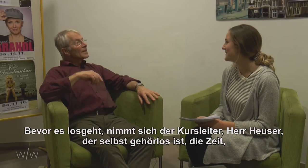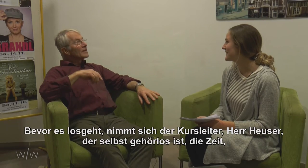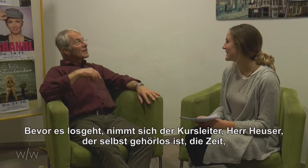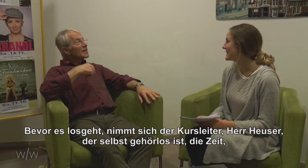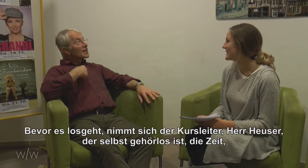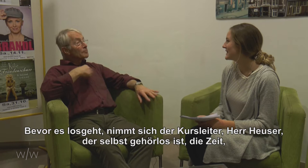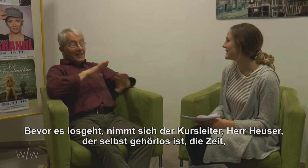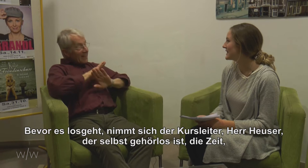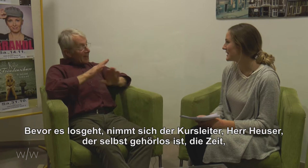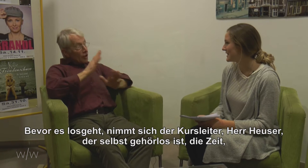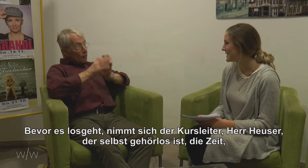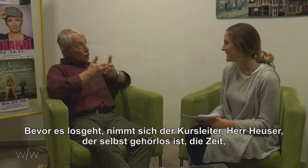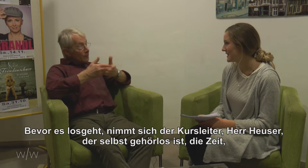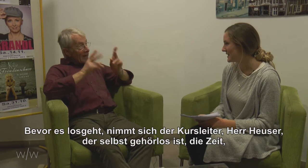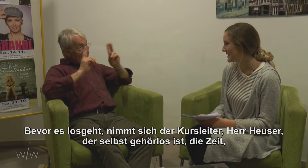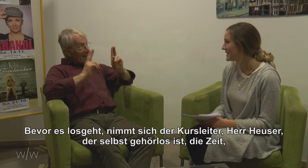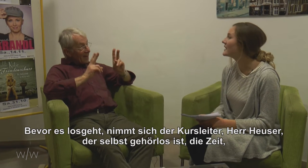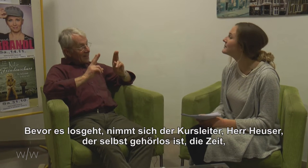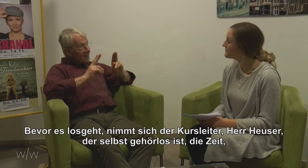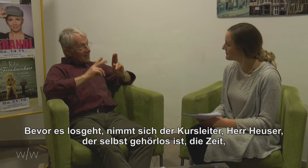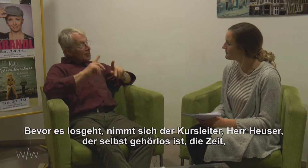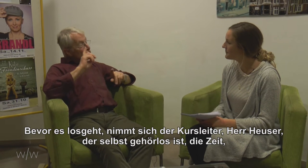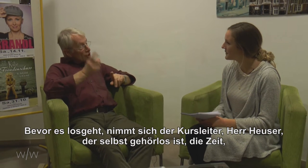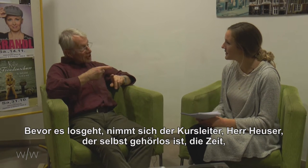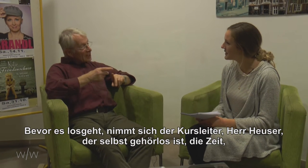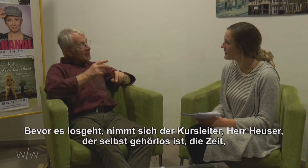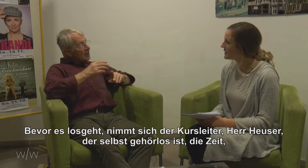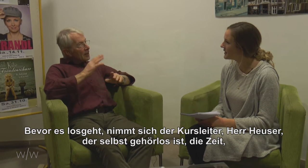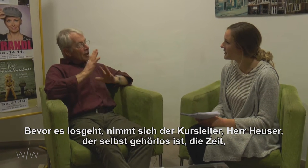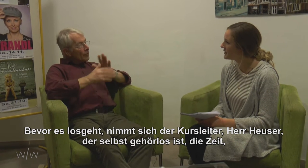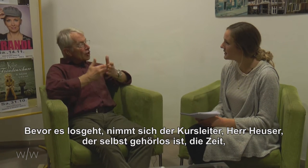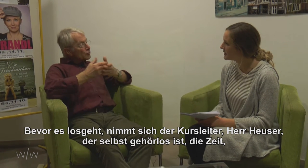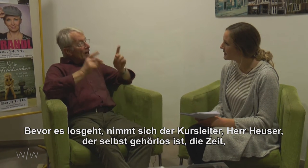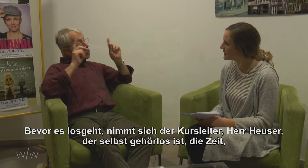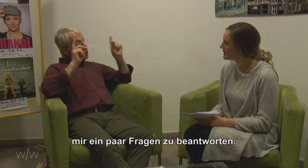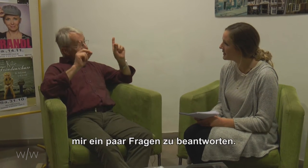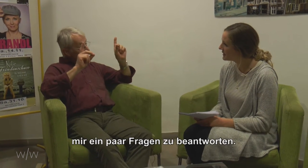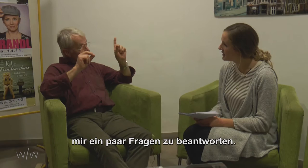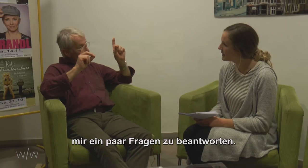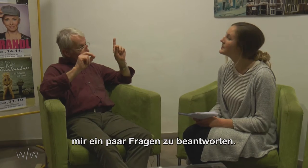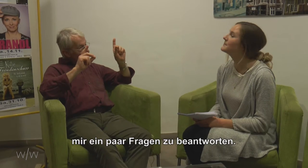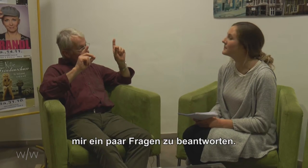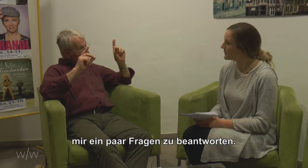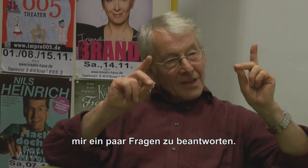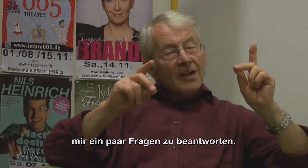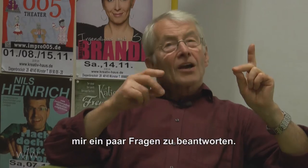Bevor es losgeht, nimmt sich der Kursleiter Herr Häuser, der selbst gehörlos ist, die Zeit, mir ein paar Fragen zu beantworten.